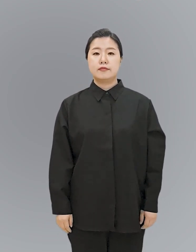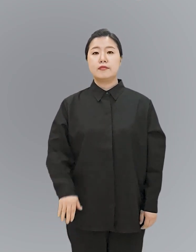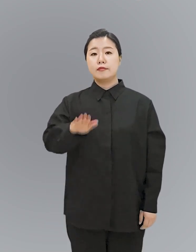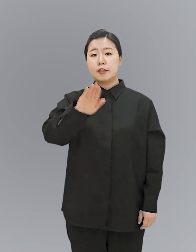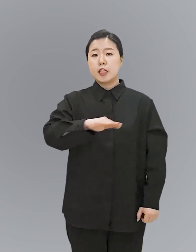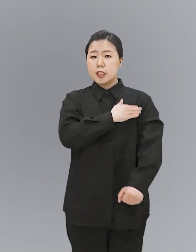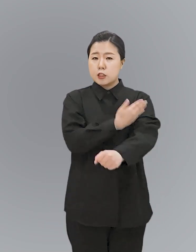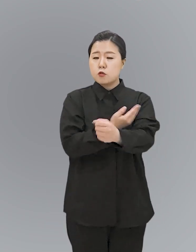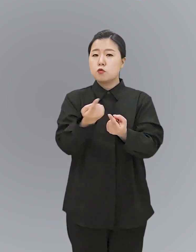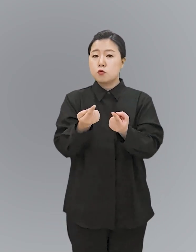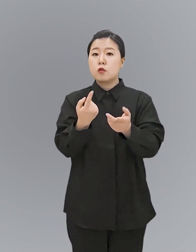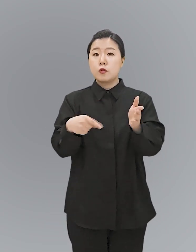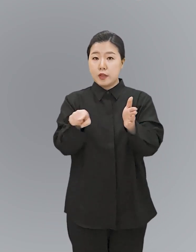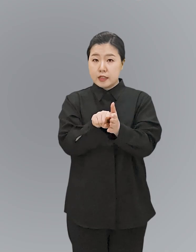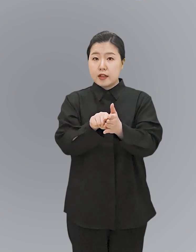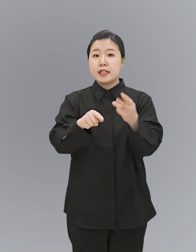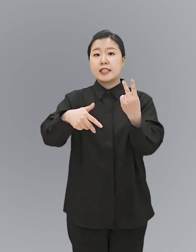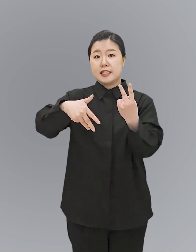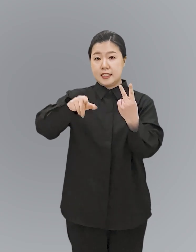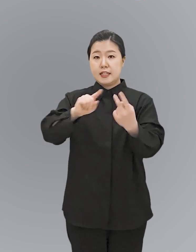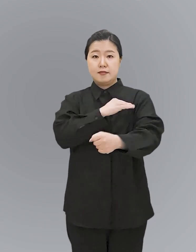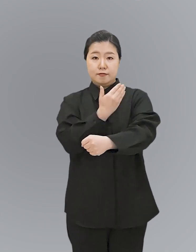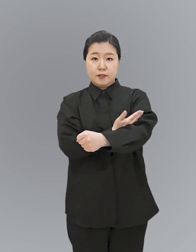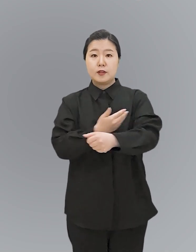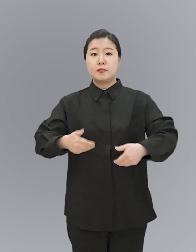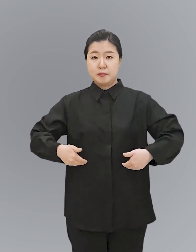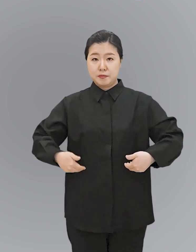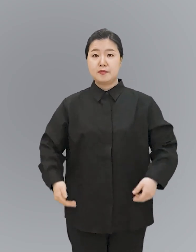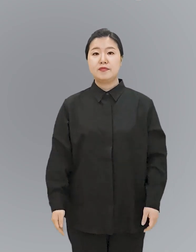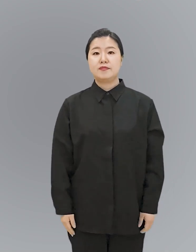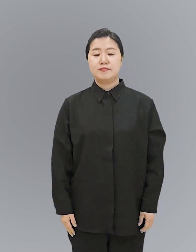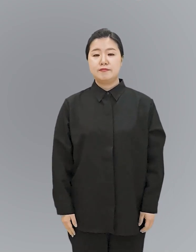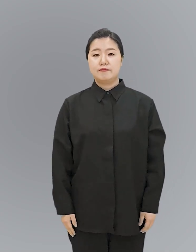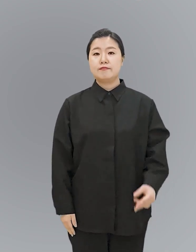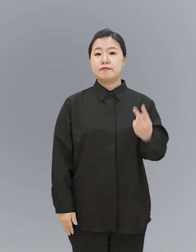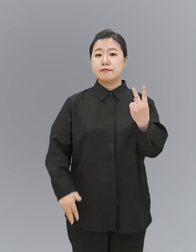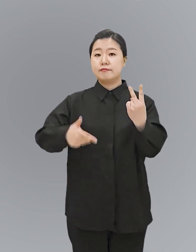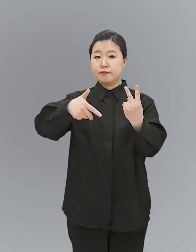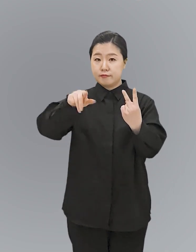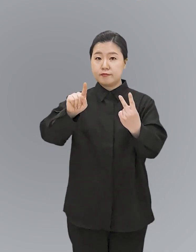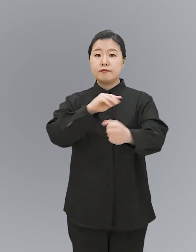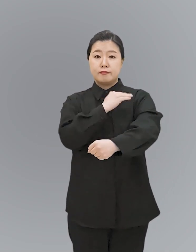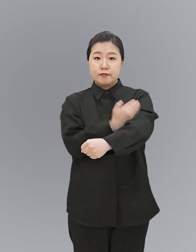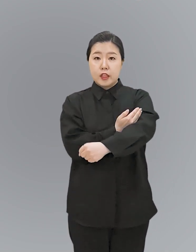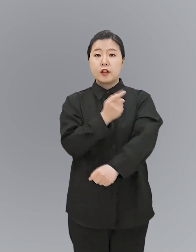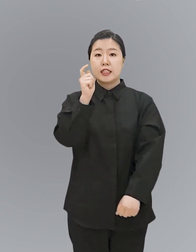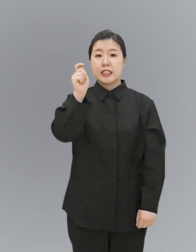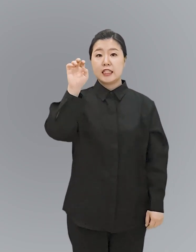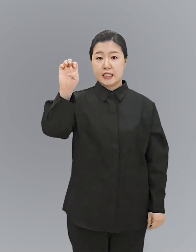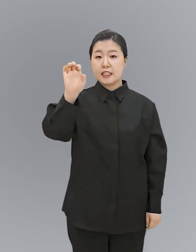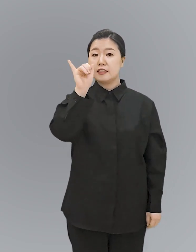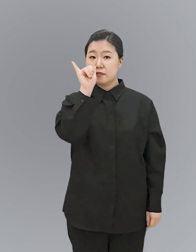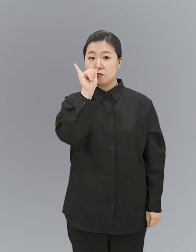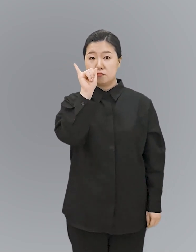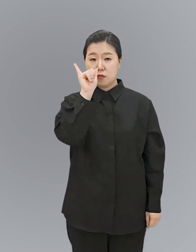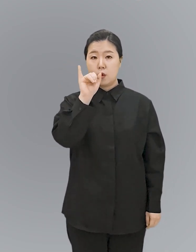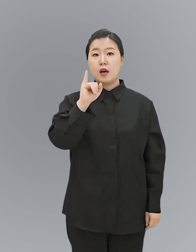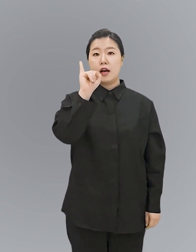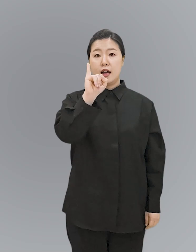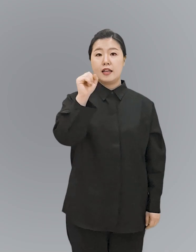열등 기능에서 벗어나기 위해 부기능을 사용해요. 부기능인 T, 외향적 사고를 통해